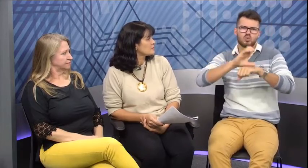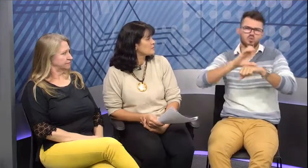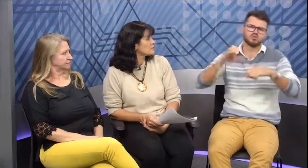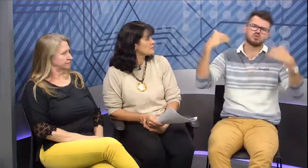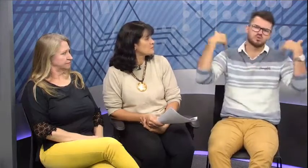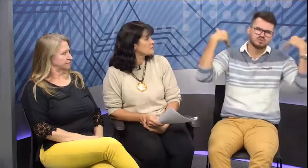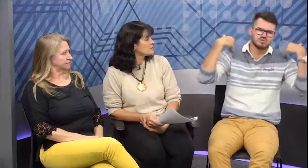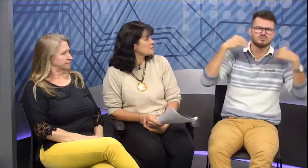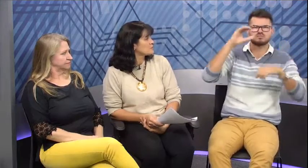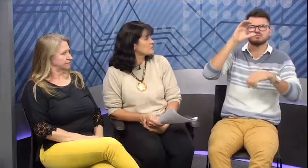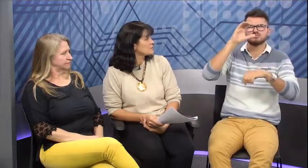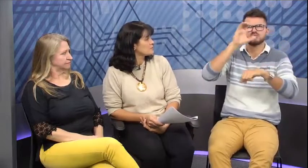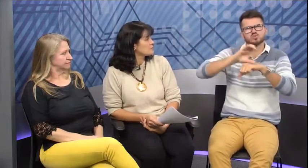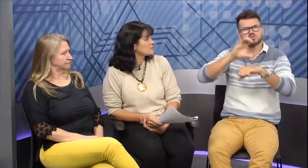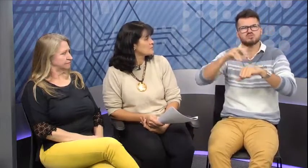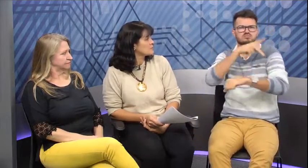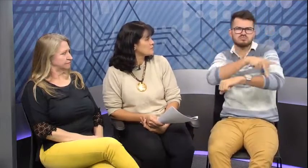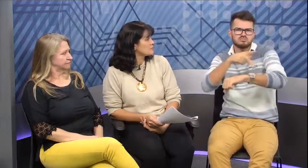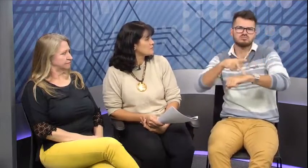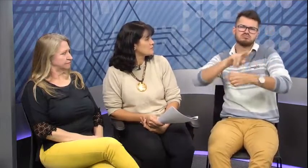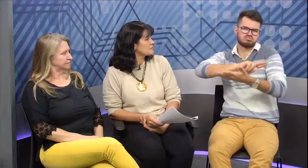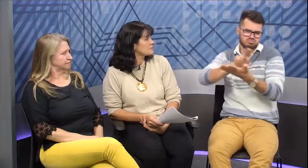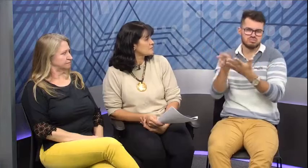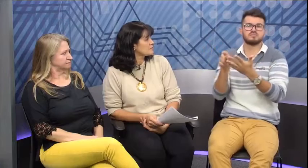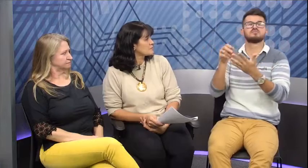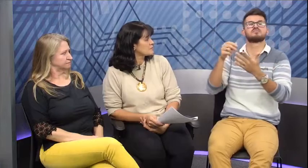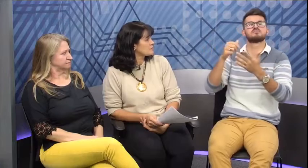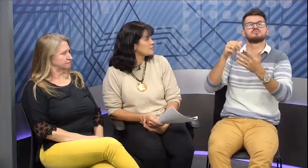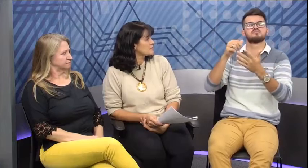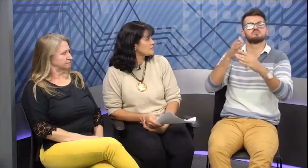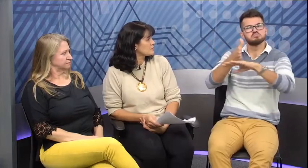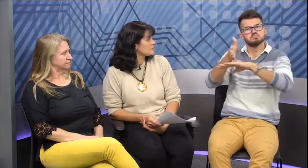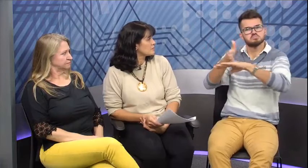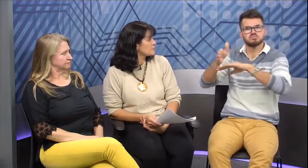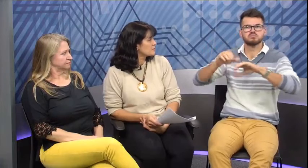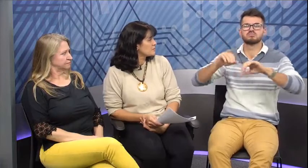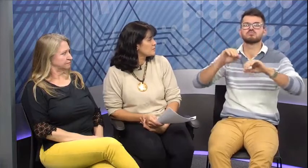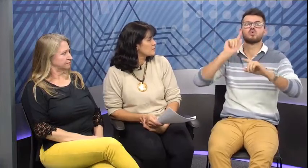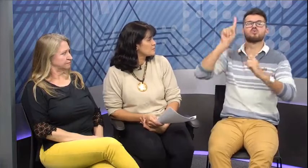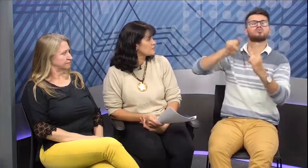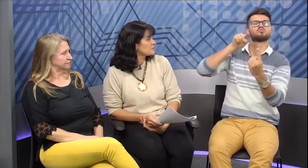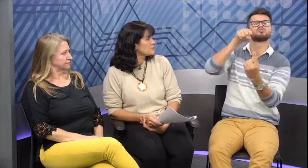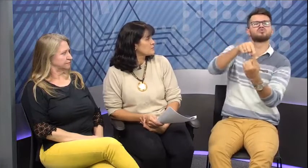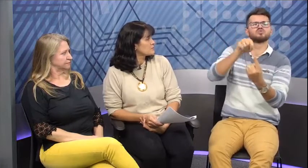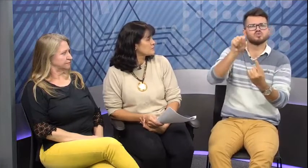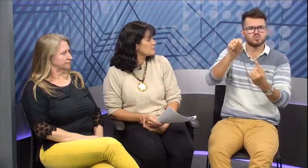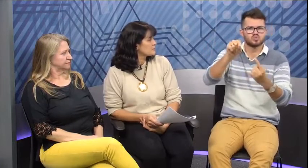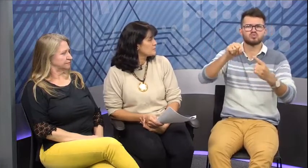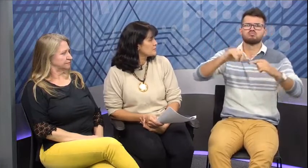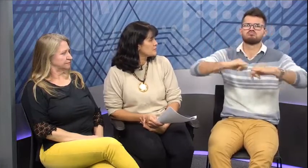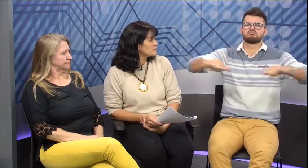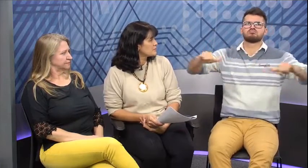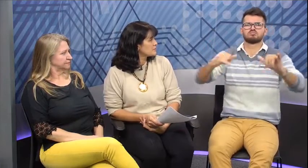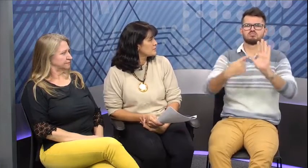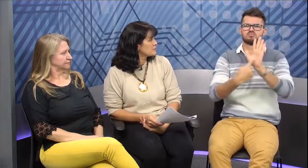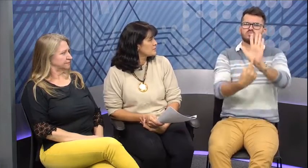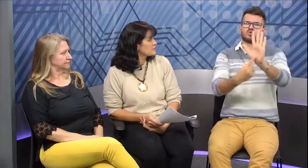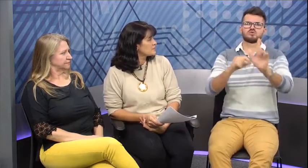cursos, História, Educação Física, né, Pedagogia, né, em vários cursos. E o objetivo é para que